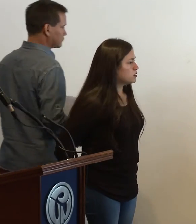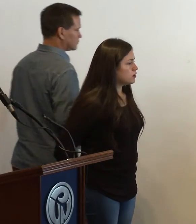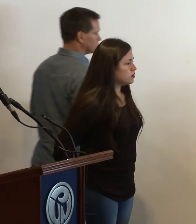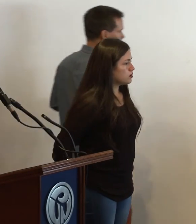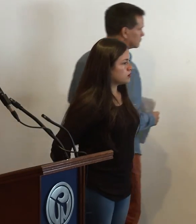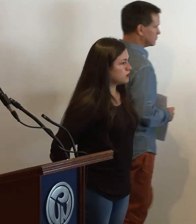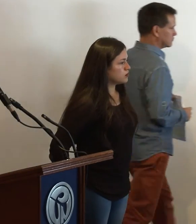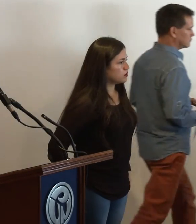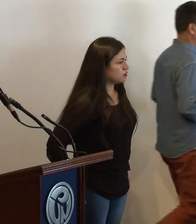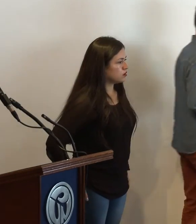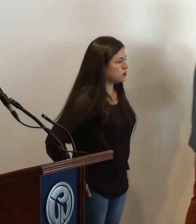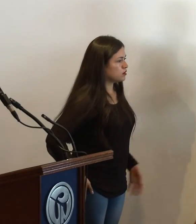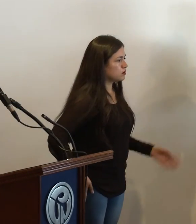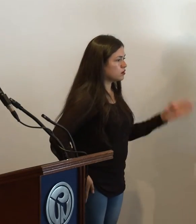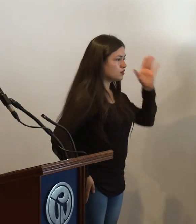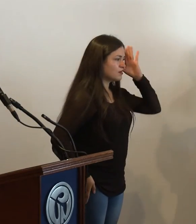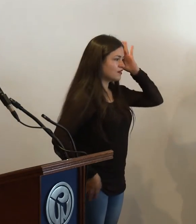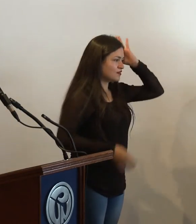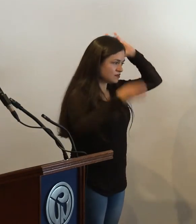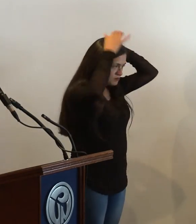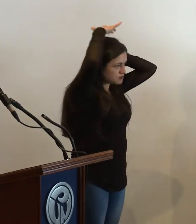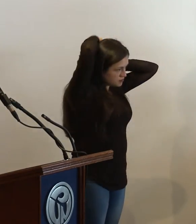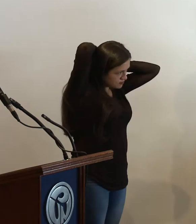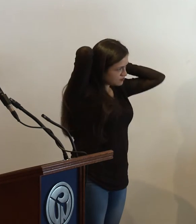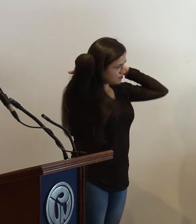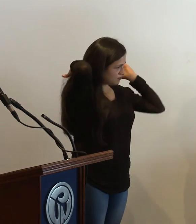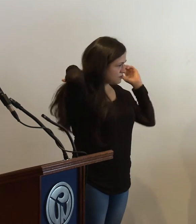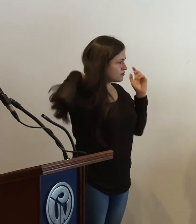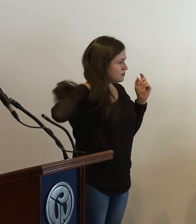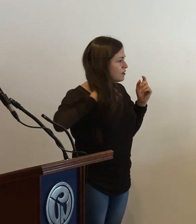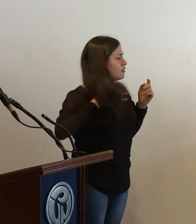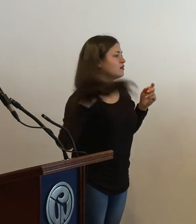gracias. Seguimos entonces con Alfonso.